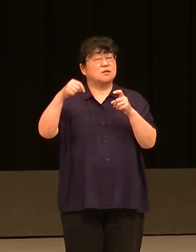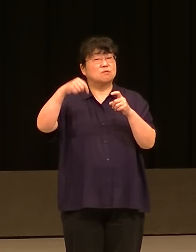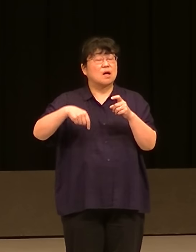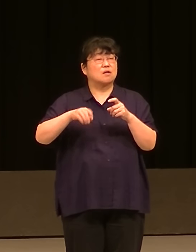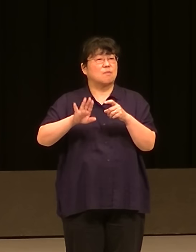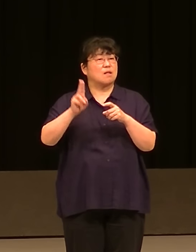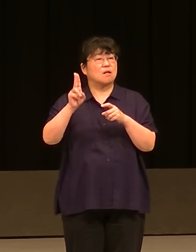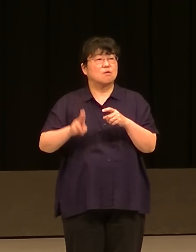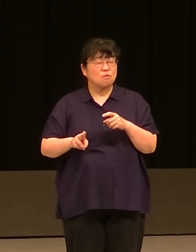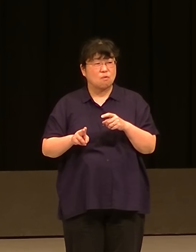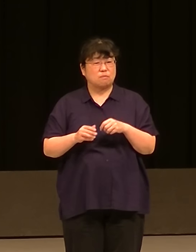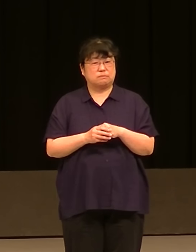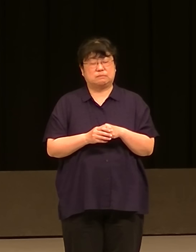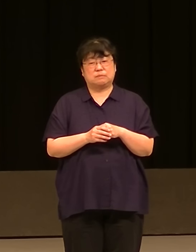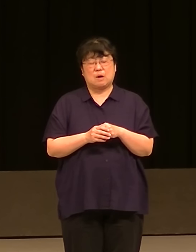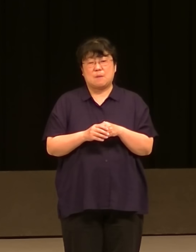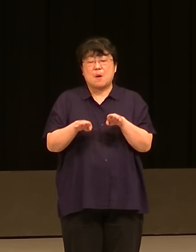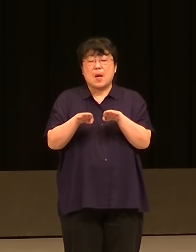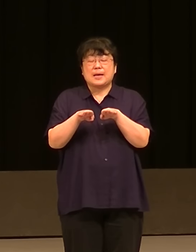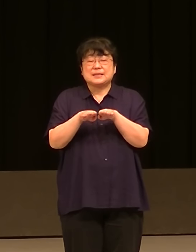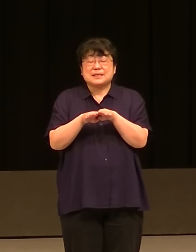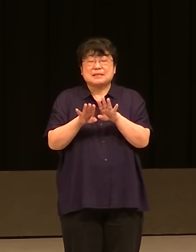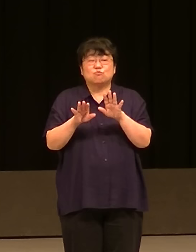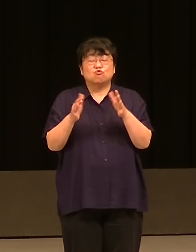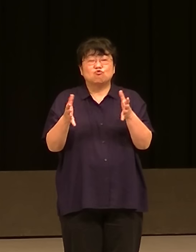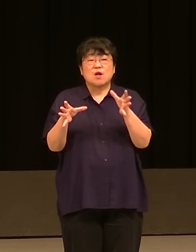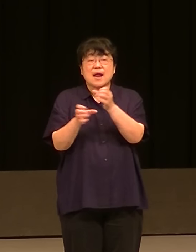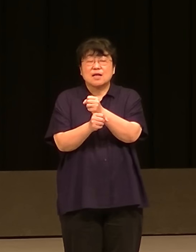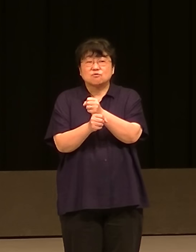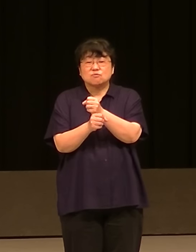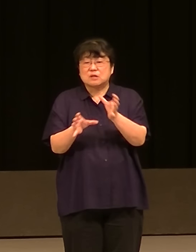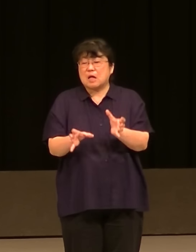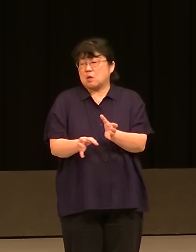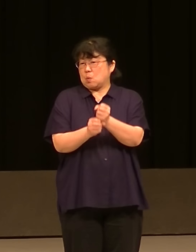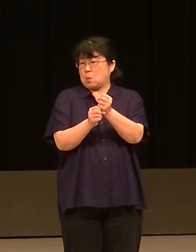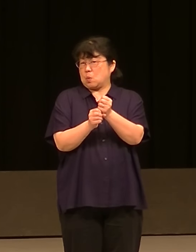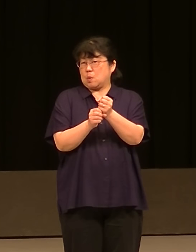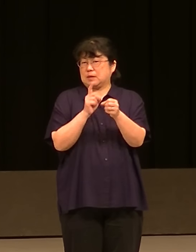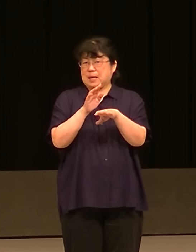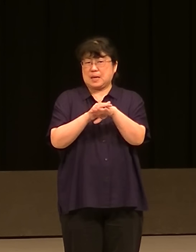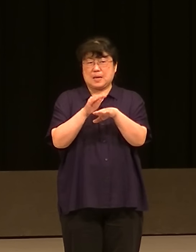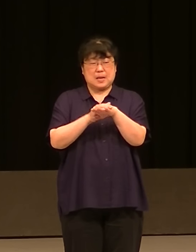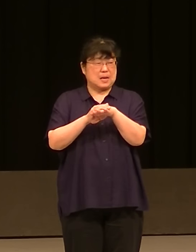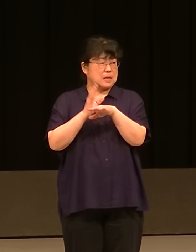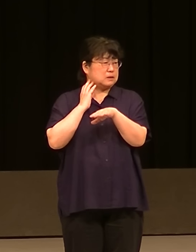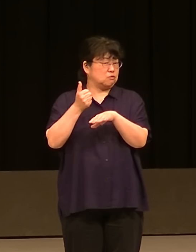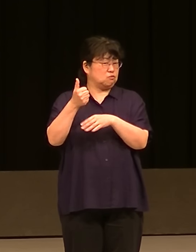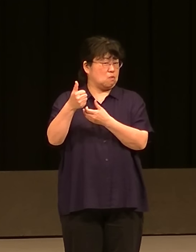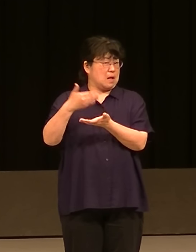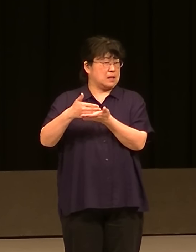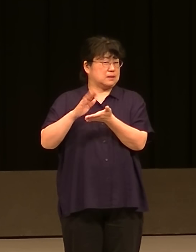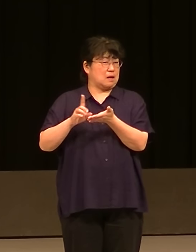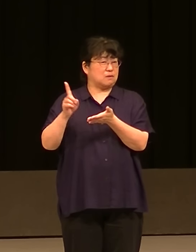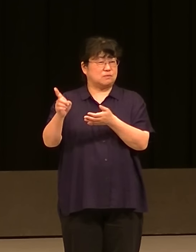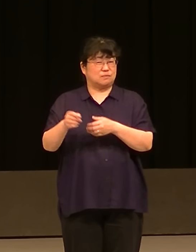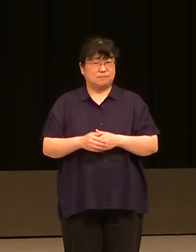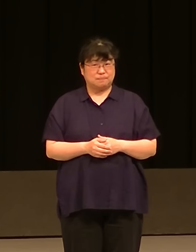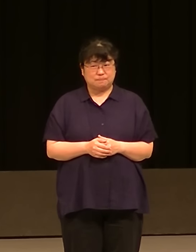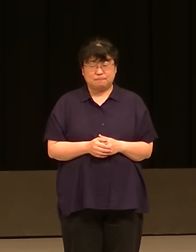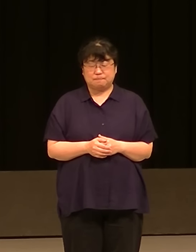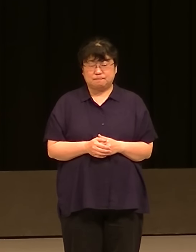ありましたようにシームレスというような言い方をするというところに今来てしまっているということ